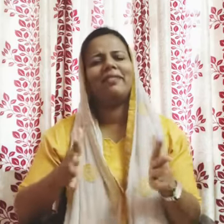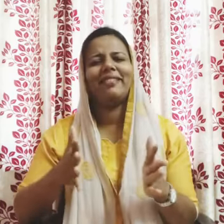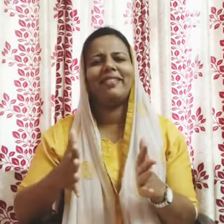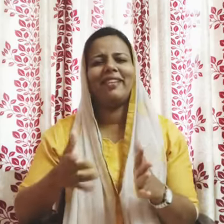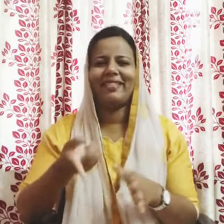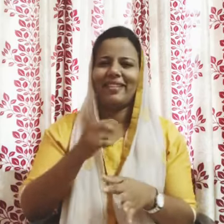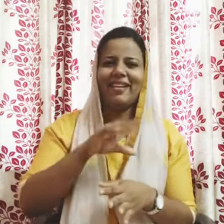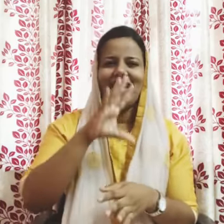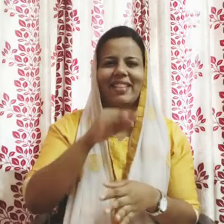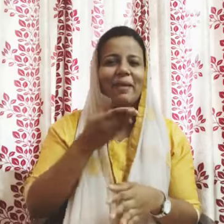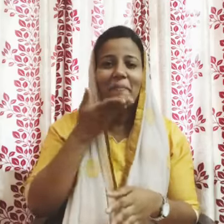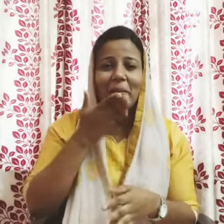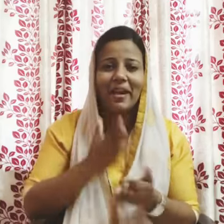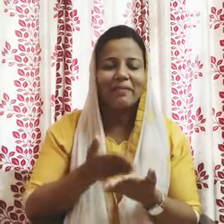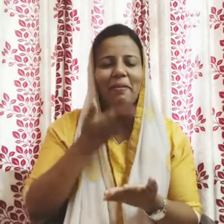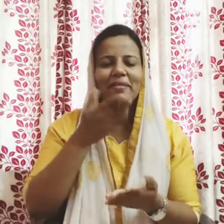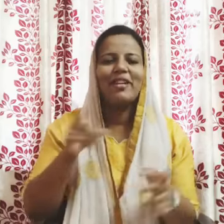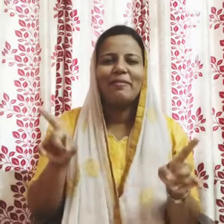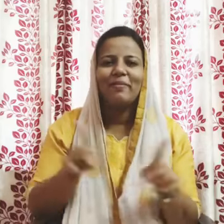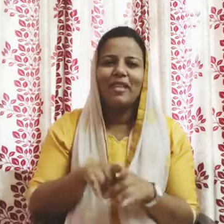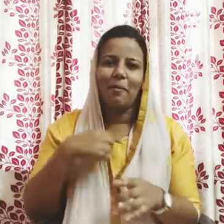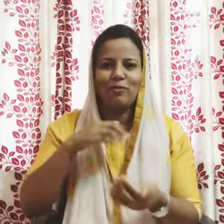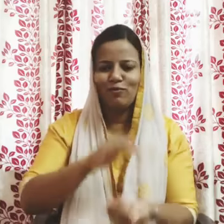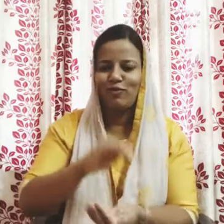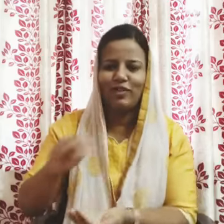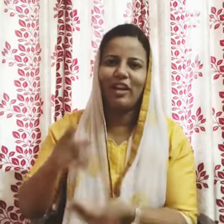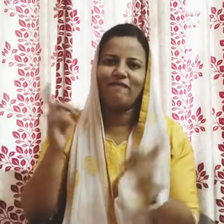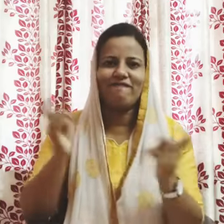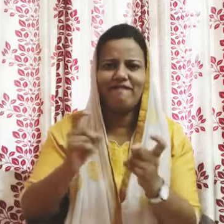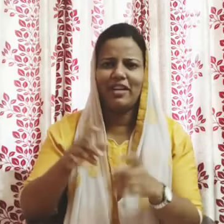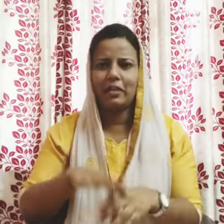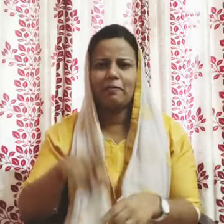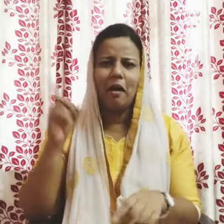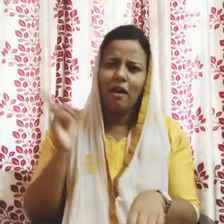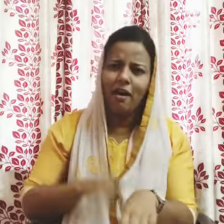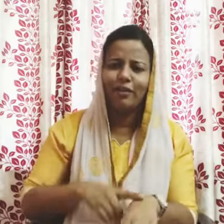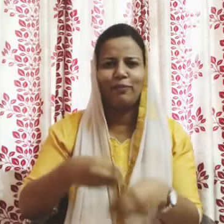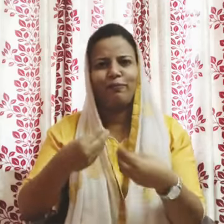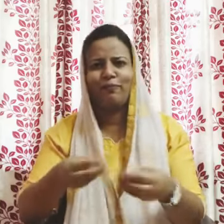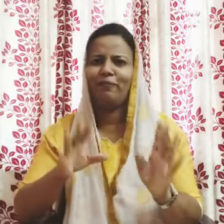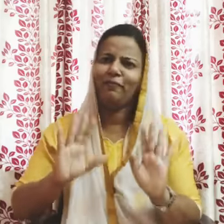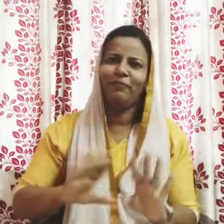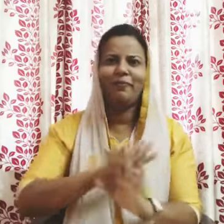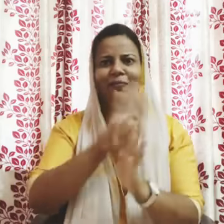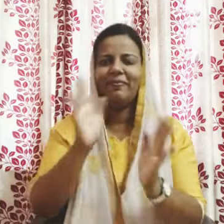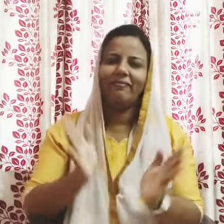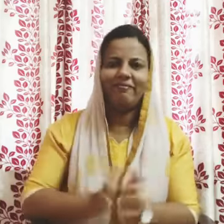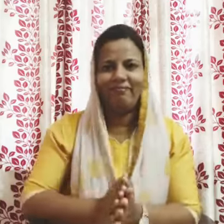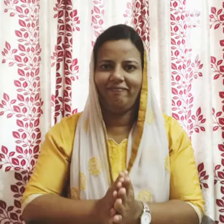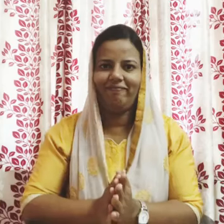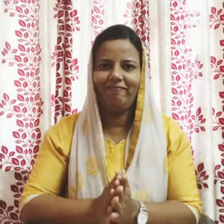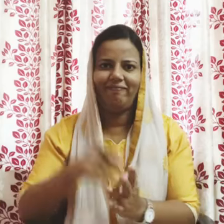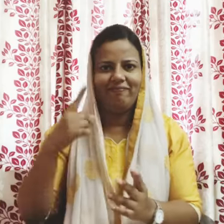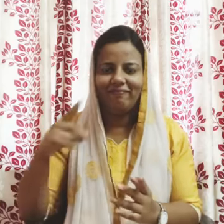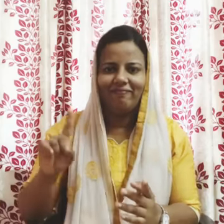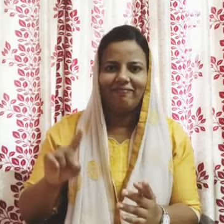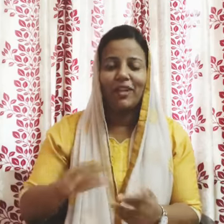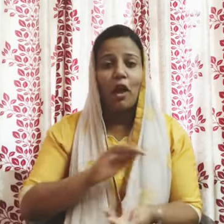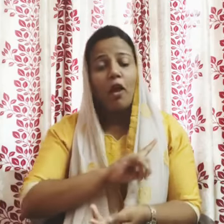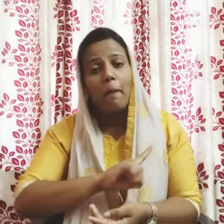ഞാൻ ഇന്നലെ രാത്രി പറഞ്ഞ ഉദാഹരണം ഇതാണ്. നമ്മൾ കുഞ്ഞുങ്ങളെ വഴക്ക് പറയാറുണ്ട്, കുഞ്ഞുങ്ങൾക്ക് നല്ല അടിവെച്ച് കൊടുക്കാറുണ്ട്. പക്ഷെ നമ്മൾ എപ്പോഴും